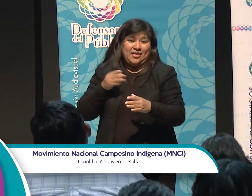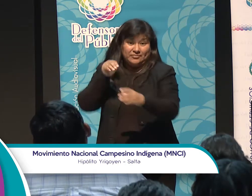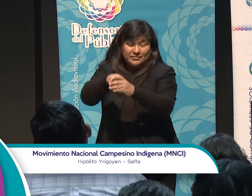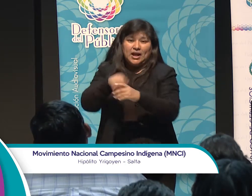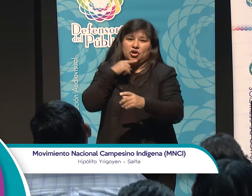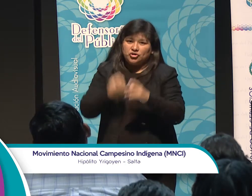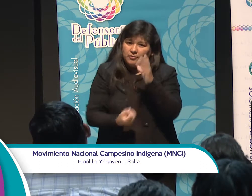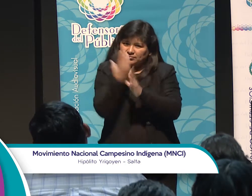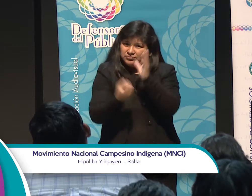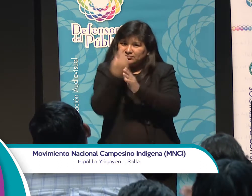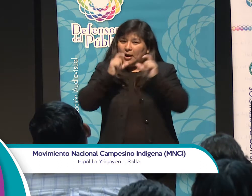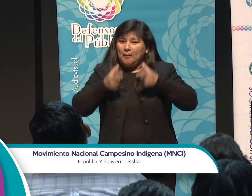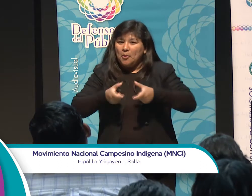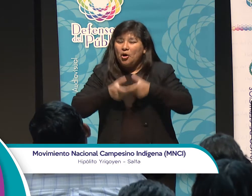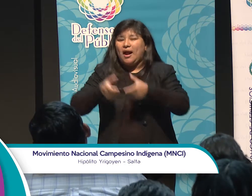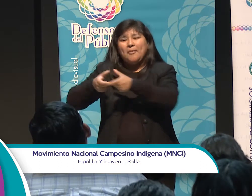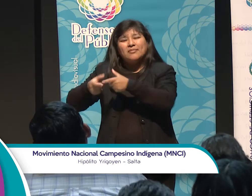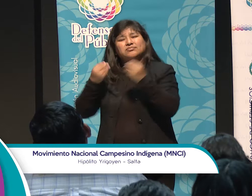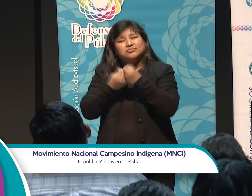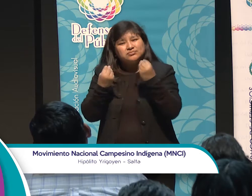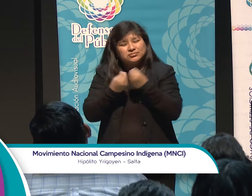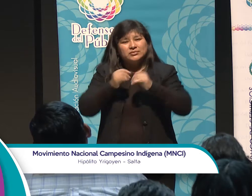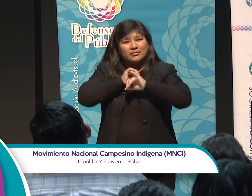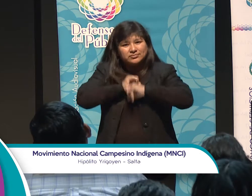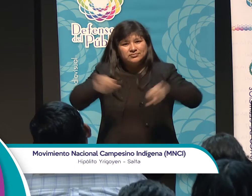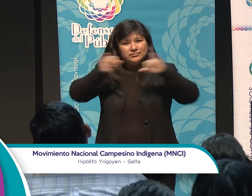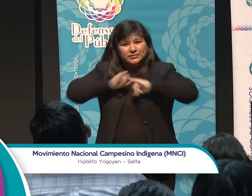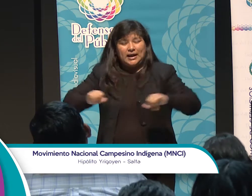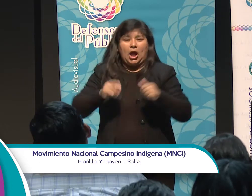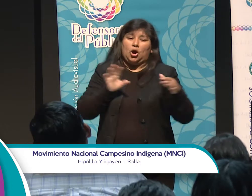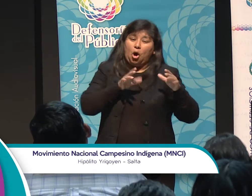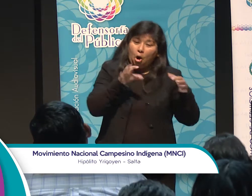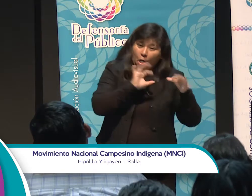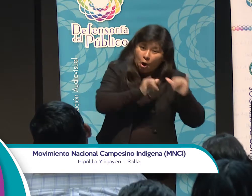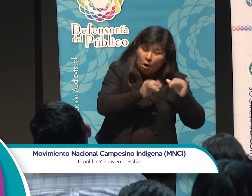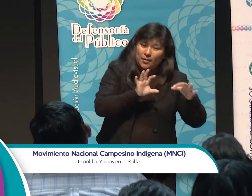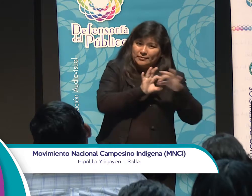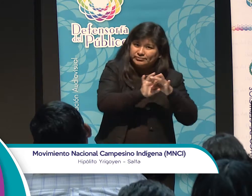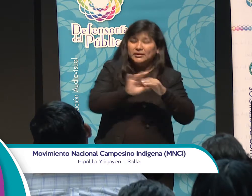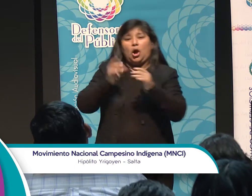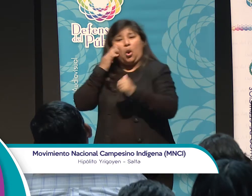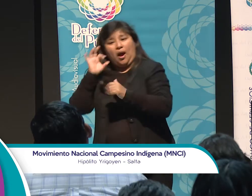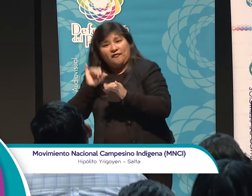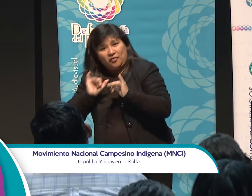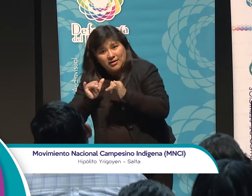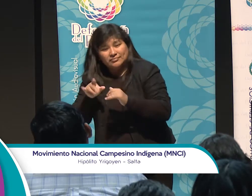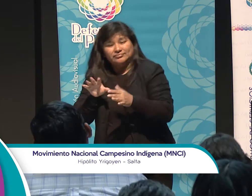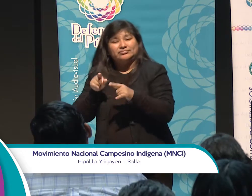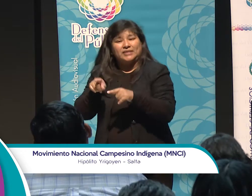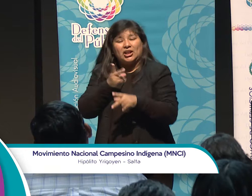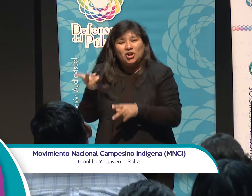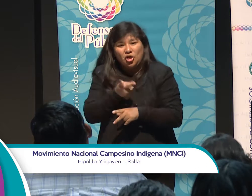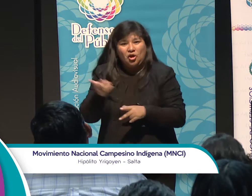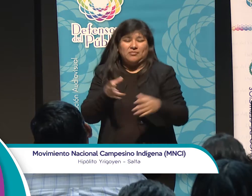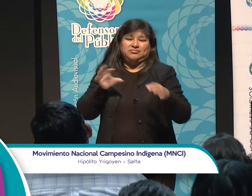programas con los jóvenes y con los abuelos que nos van contando toda la historia. Así que, bueno,